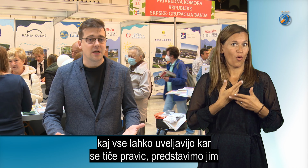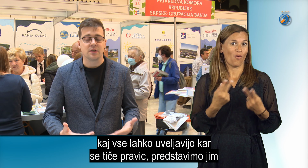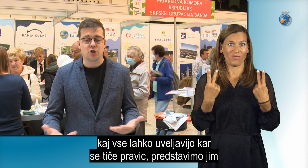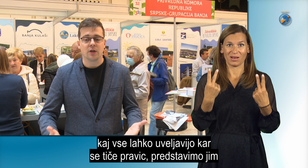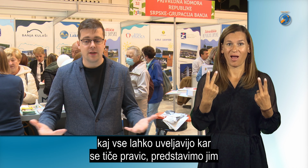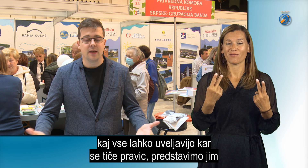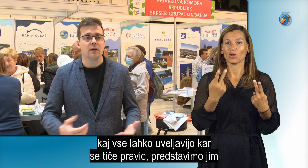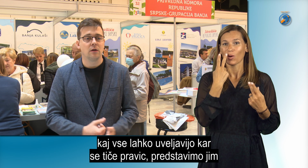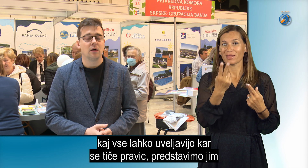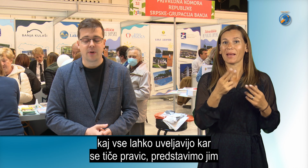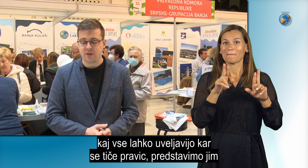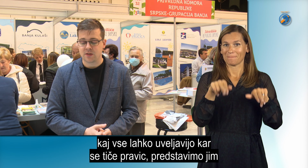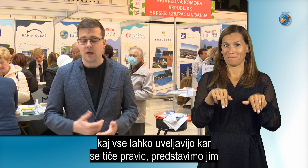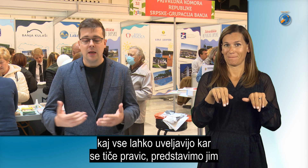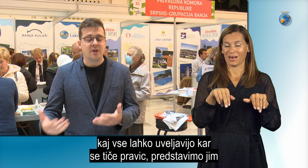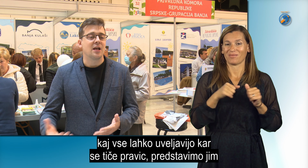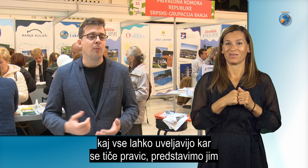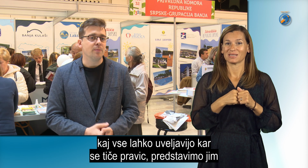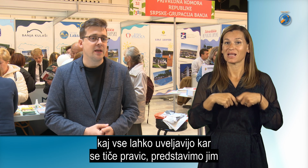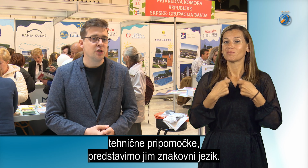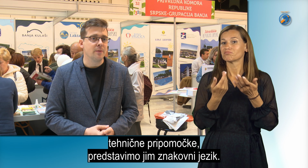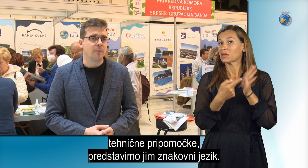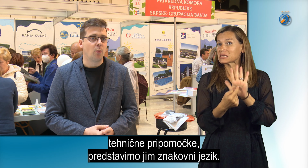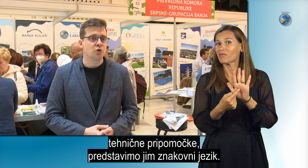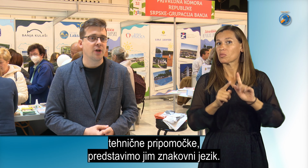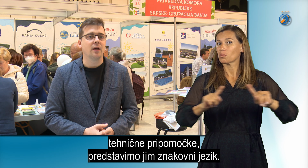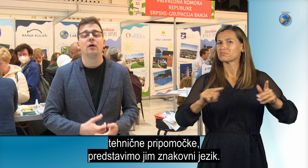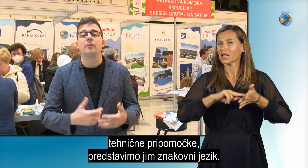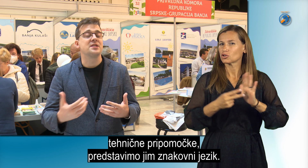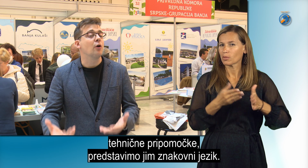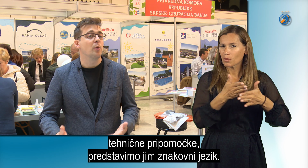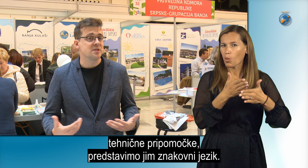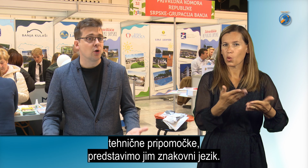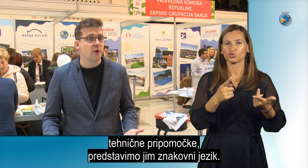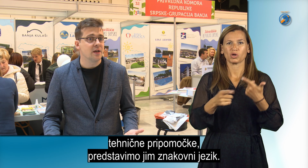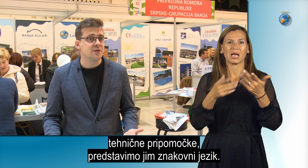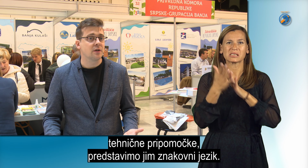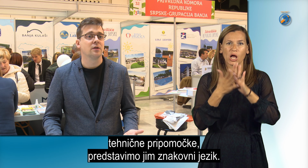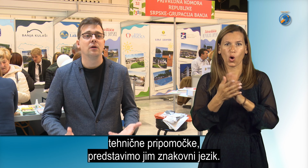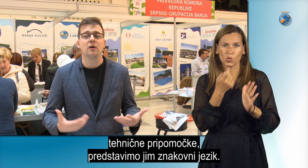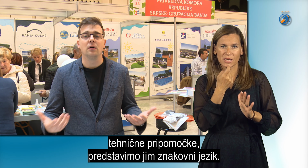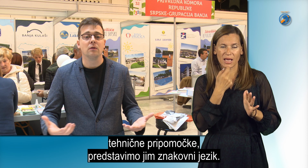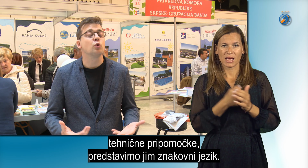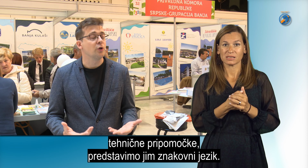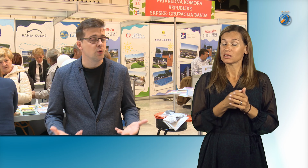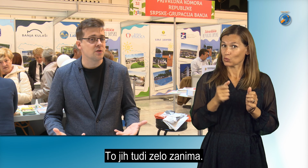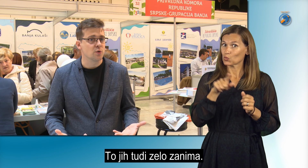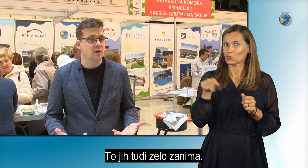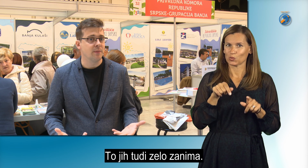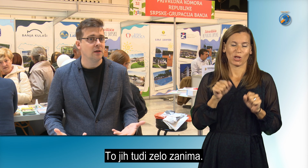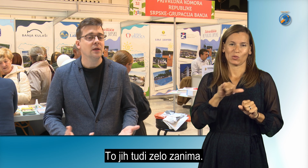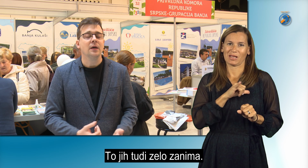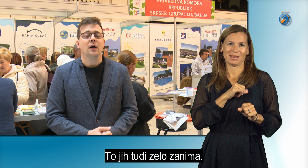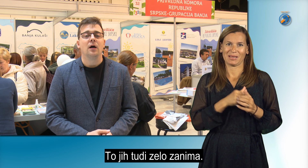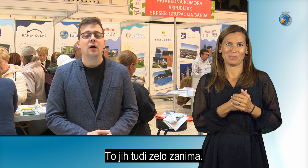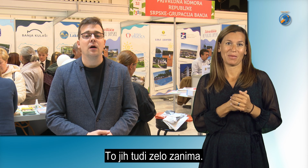uveljavijo, kar se tiče glede pravic. Predstavimo jim tehnične pripomočke, predstavimo jim znakovni jezik, to jih tudi zelo